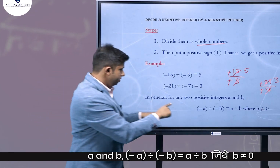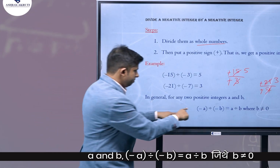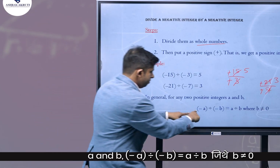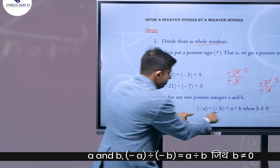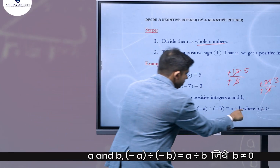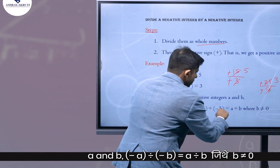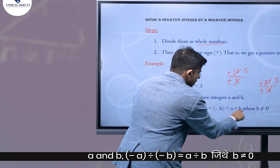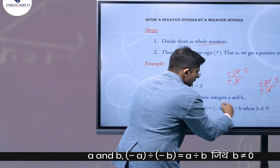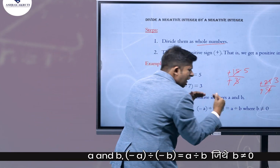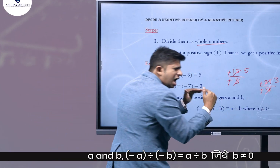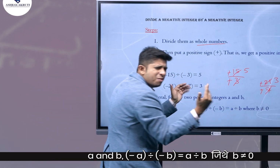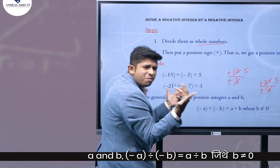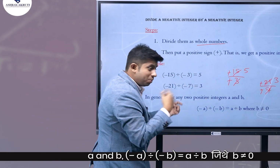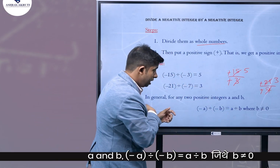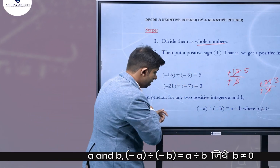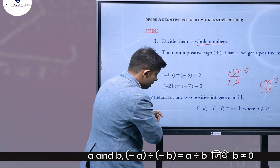जिथे b इज नॉट इक्वल टू 0.